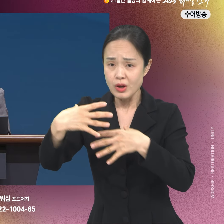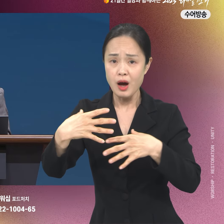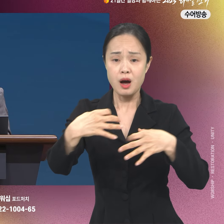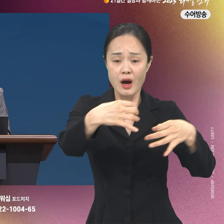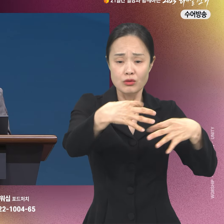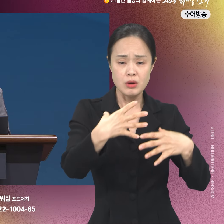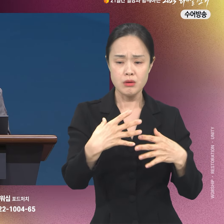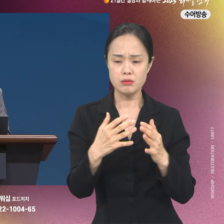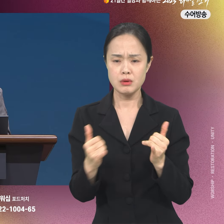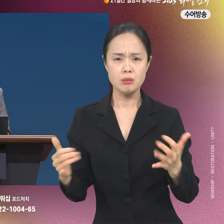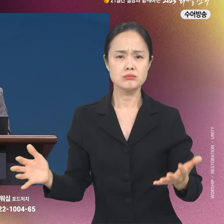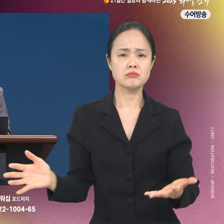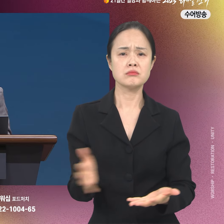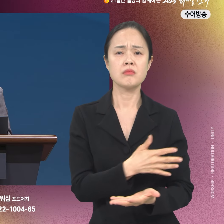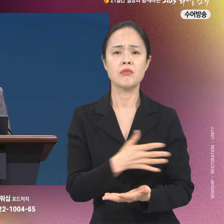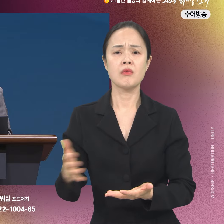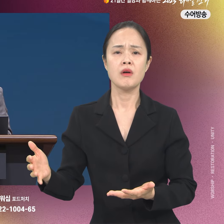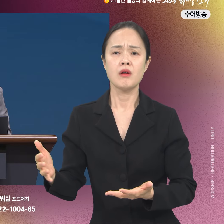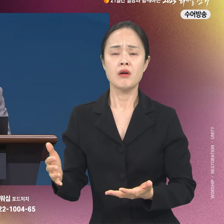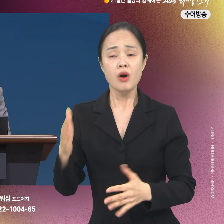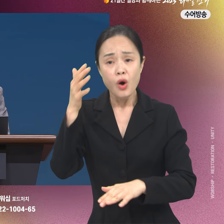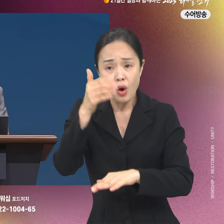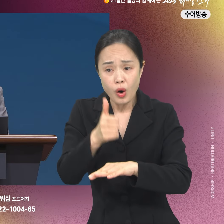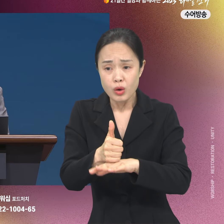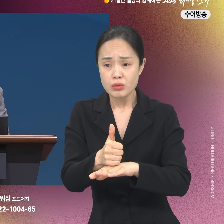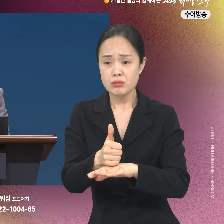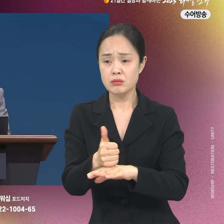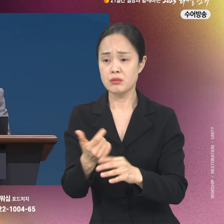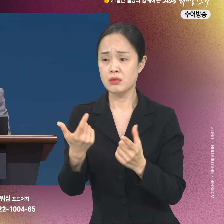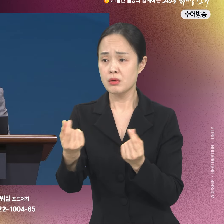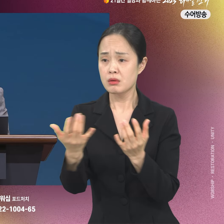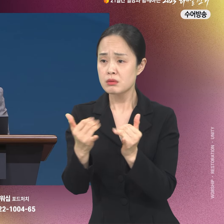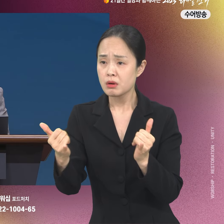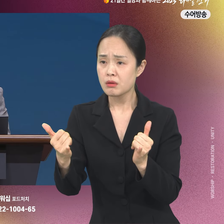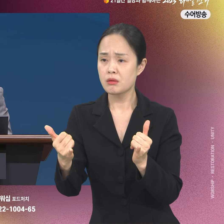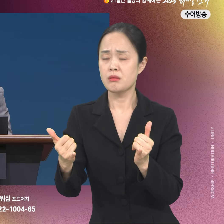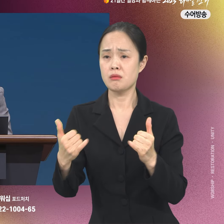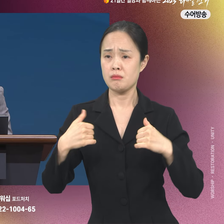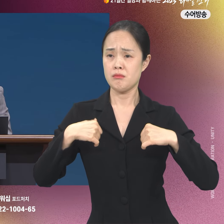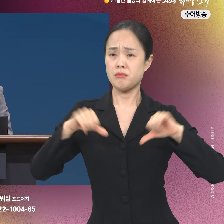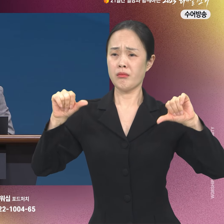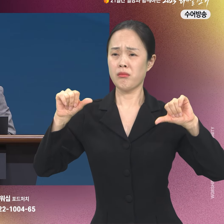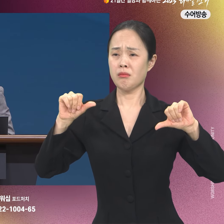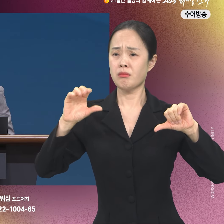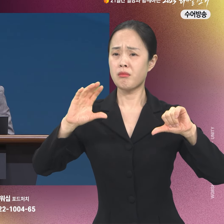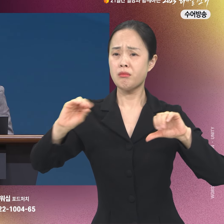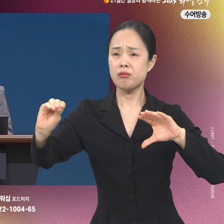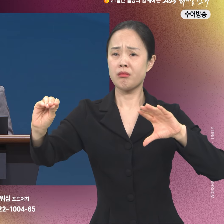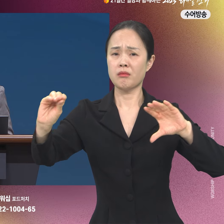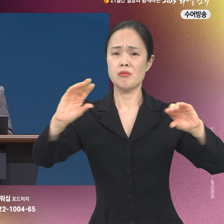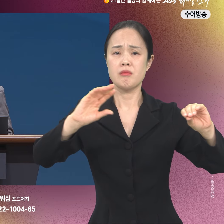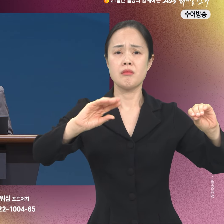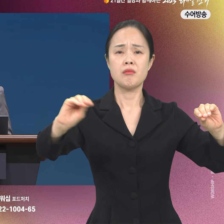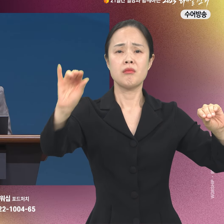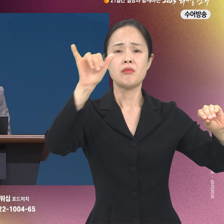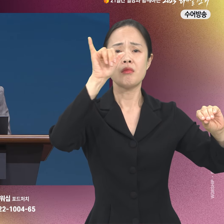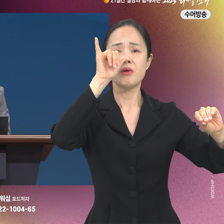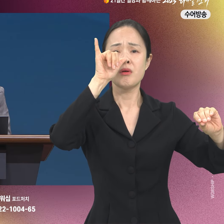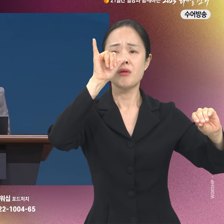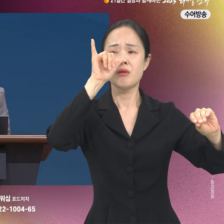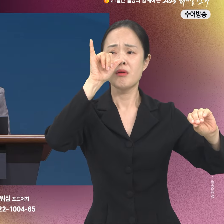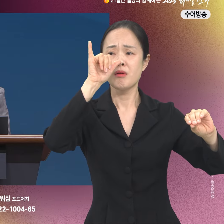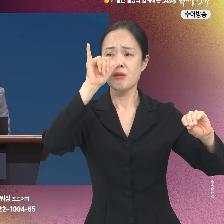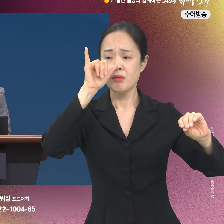제가 할 수밖에 없는 상황이 됐어요. 그러니까 제가 처음부터 하고 싶어서 이거 반드시 내가 해내야지 이런 생각이 아니라 상황이 저를